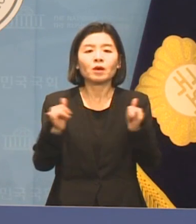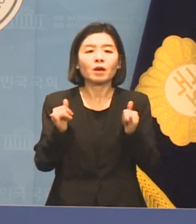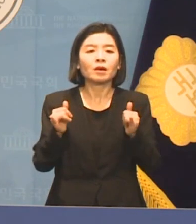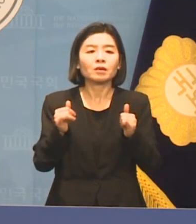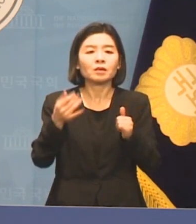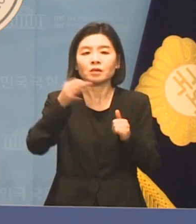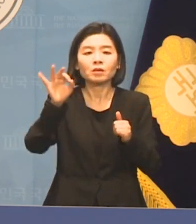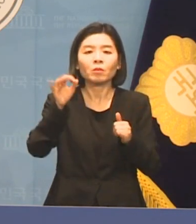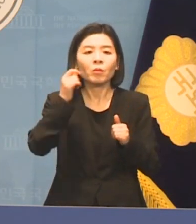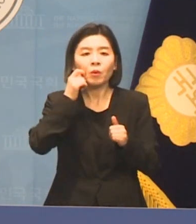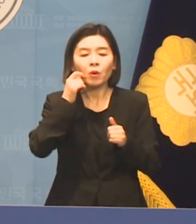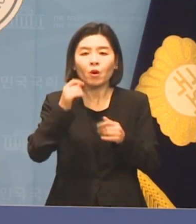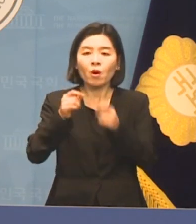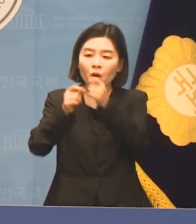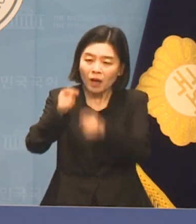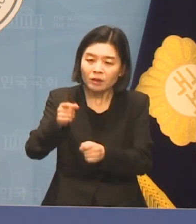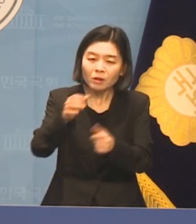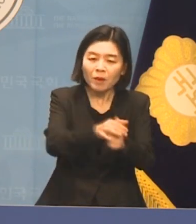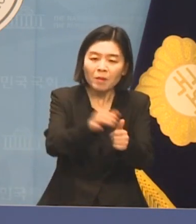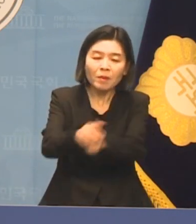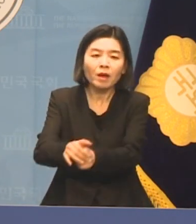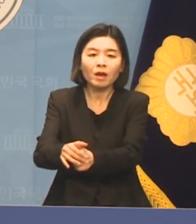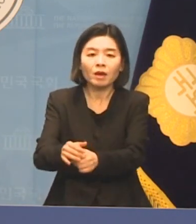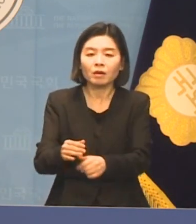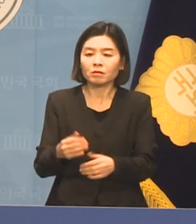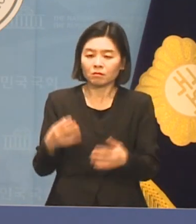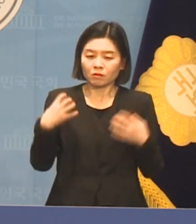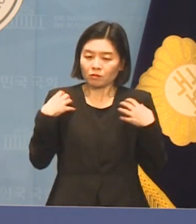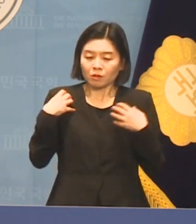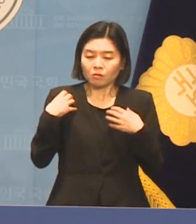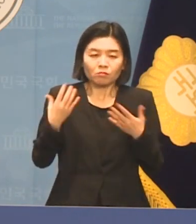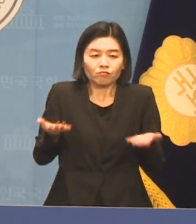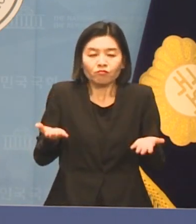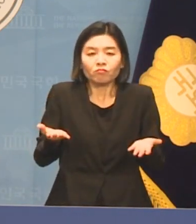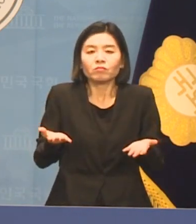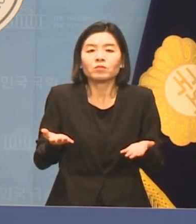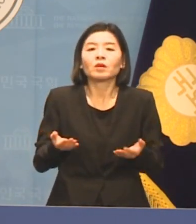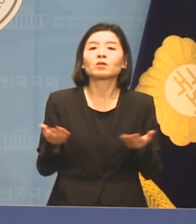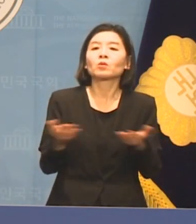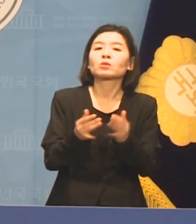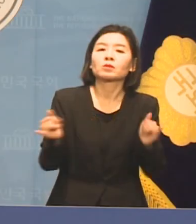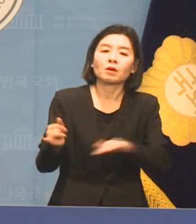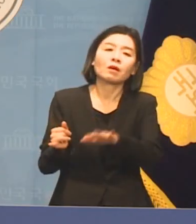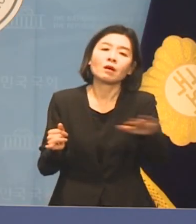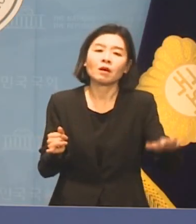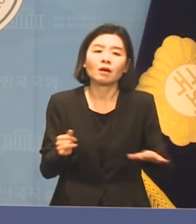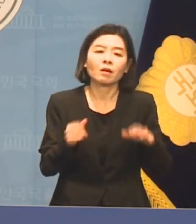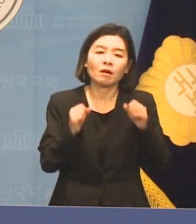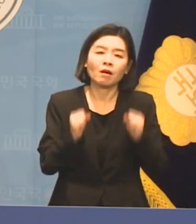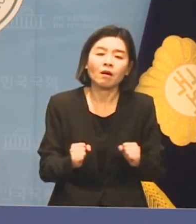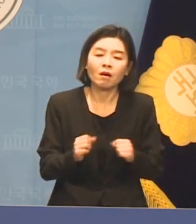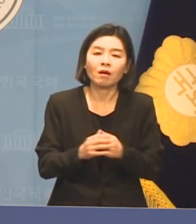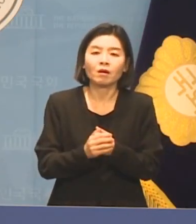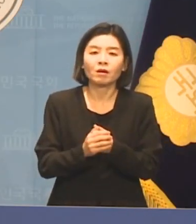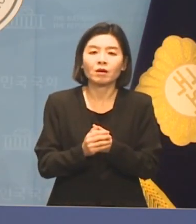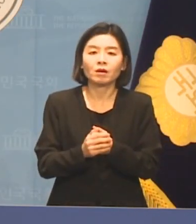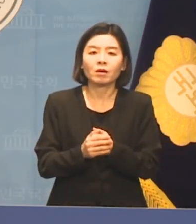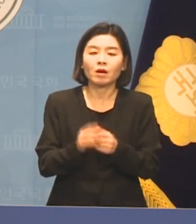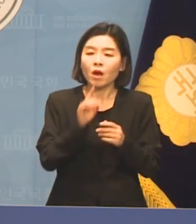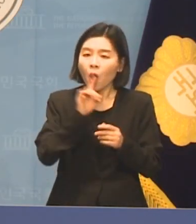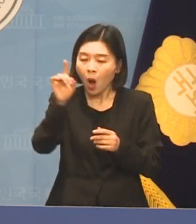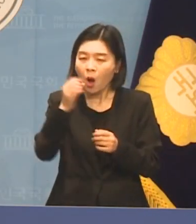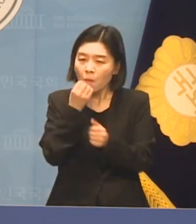못하고 원하청 누구도 책임지지 않는 노동자들이 존재한다. 고소 고발로 인해 수천억 원의 손해배상을